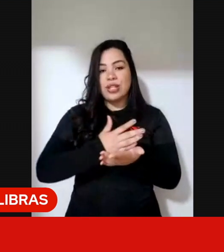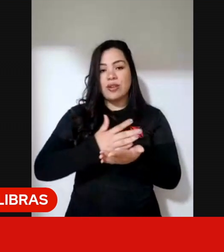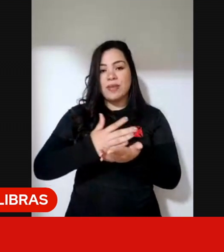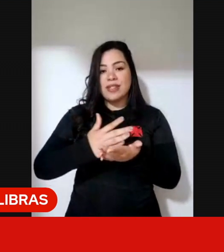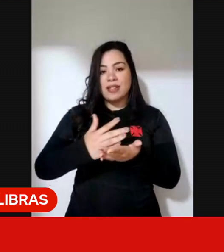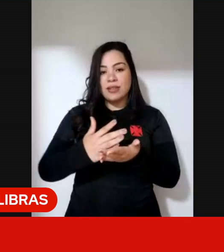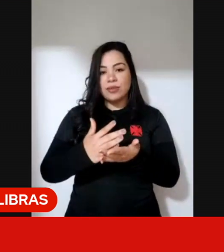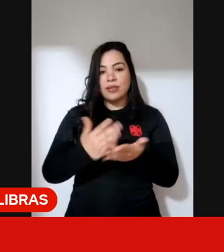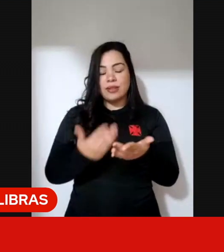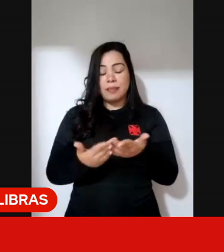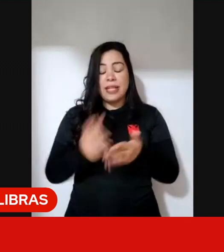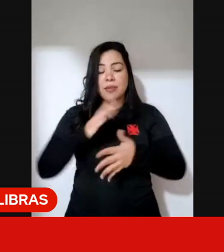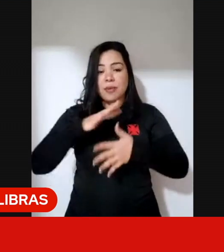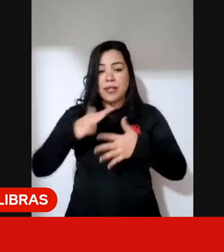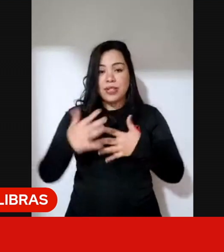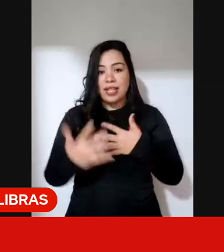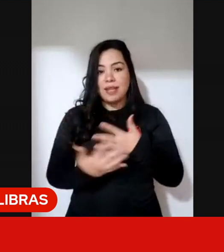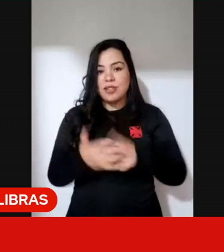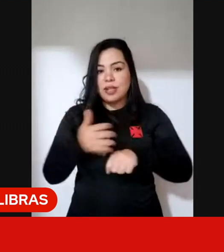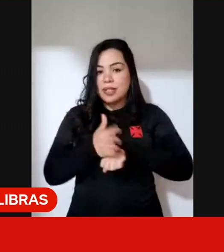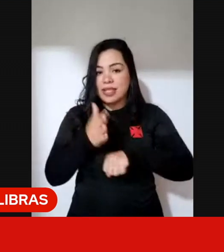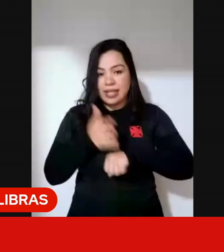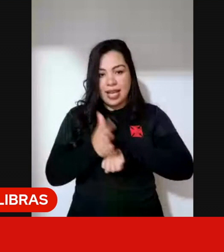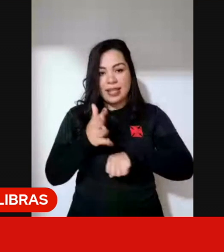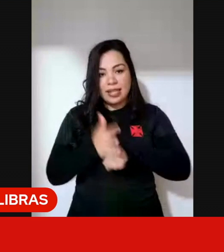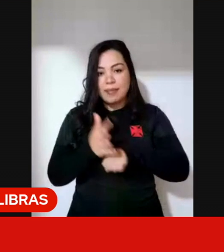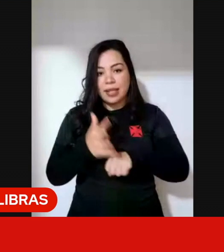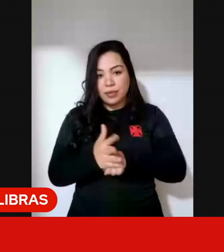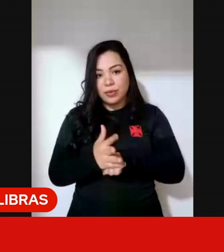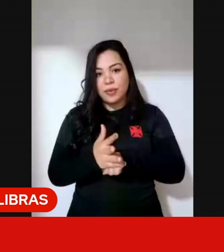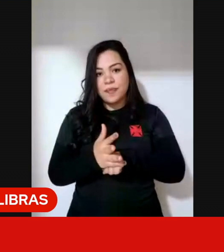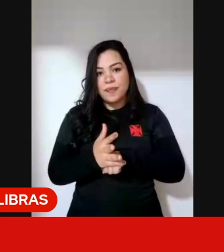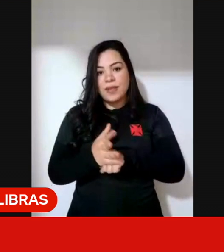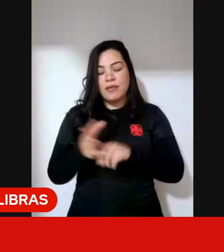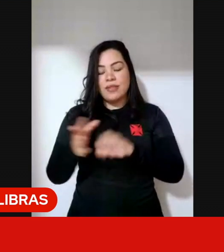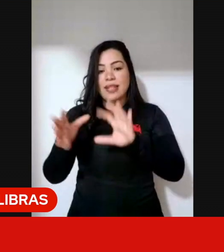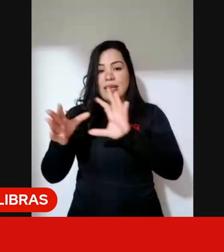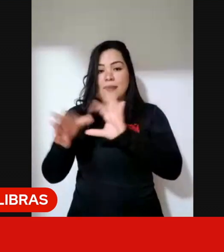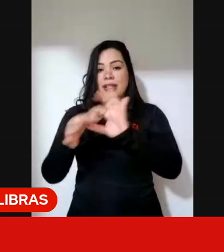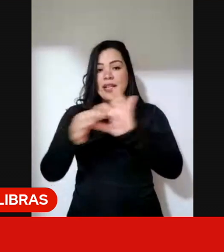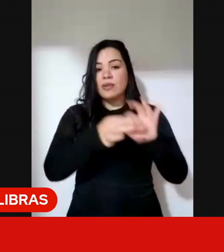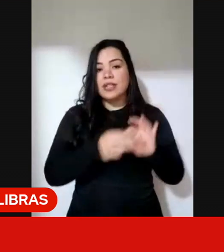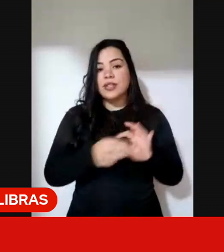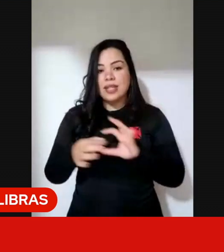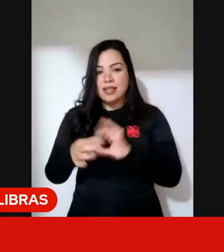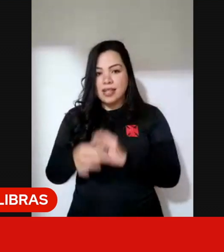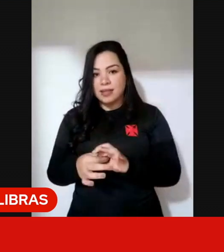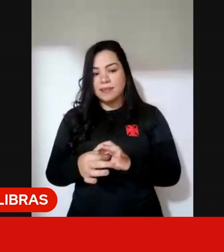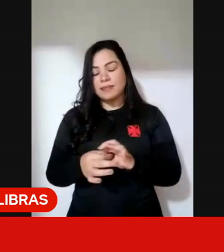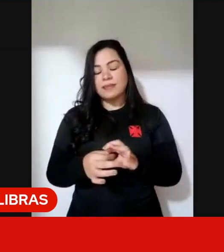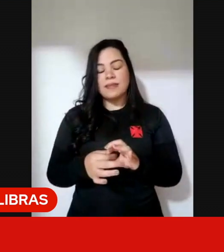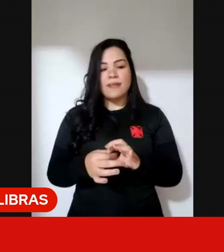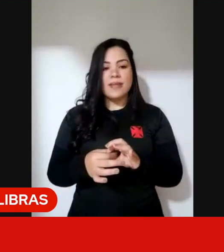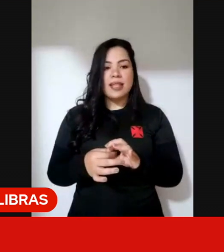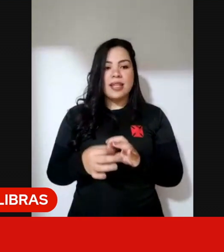gente está começando, principalmente na Libras, Libras é treinamento. Você tem que aprender a